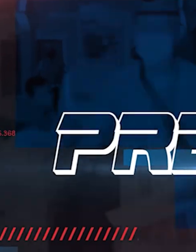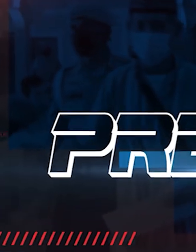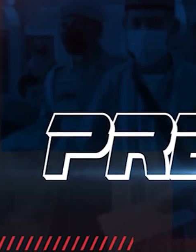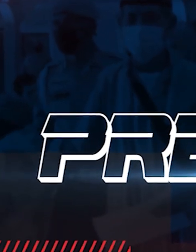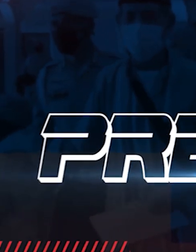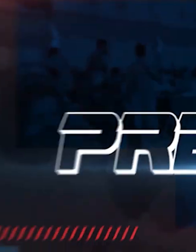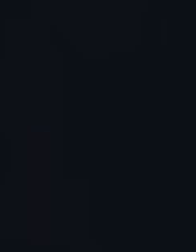presisi